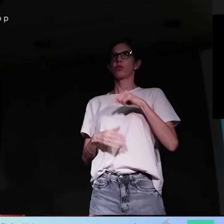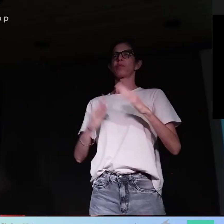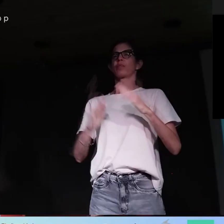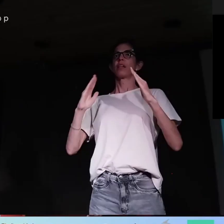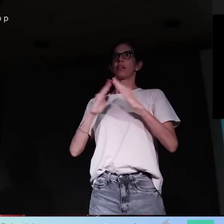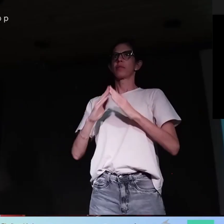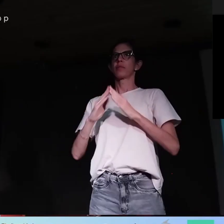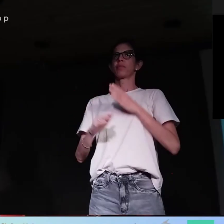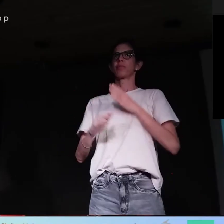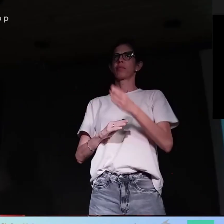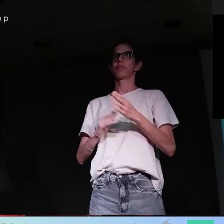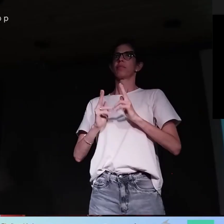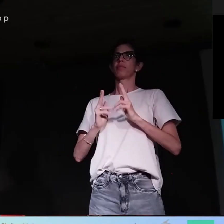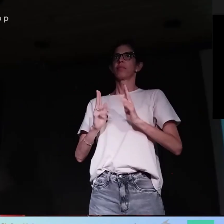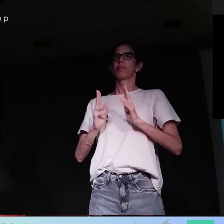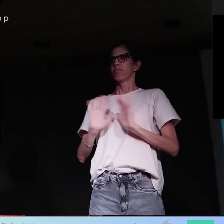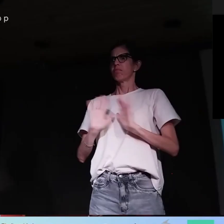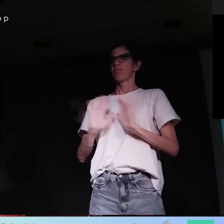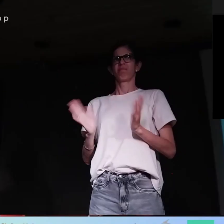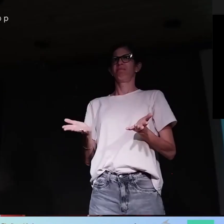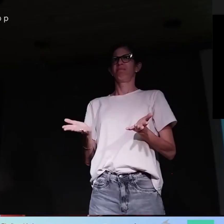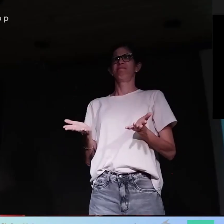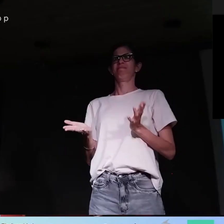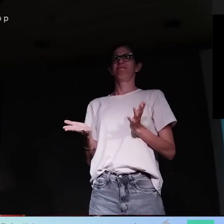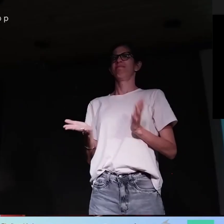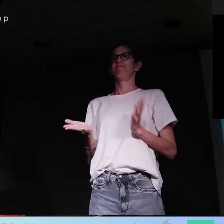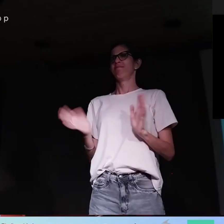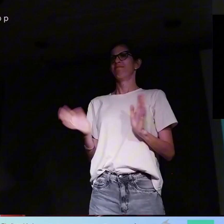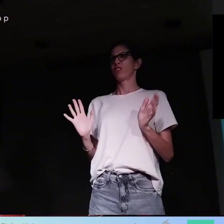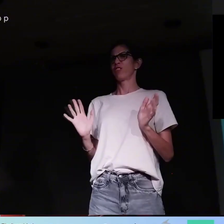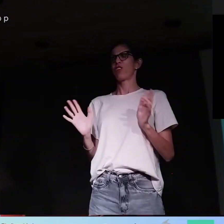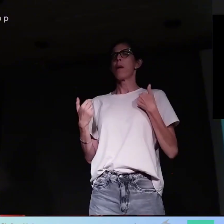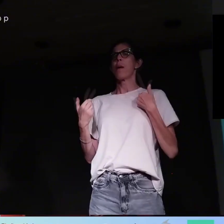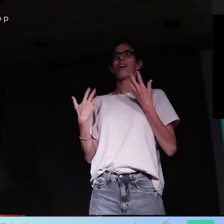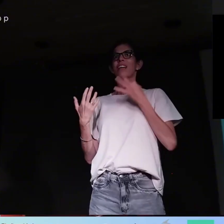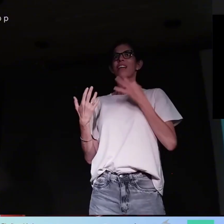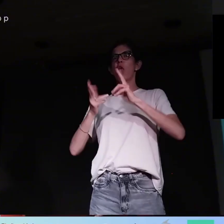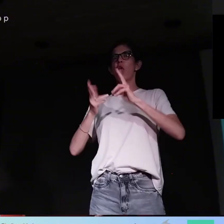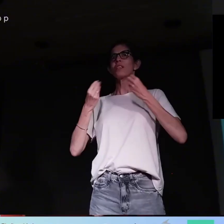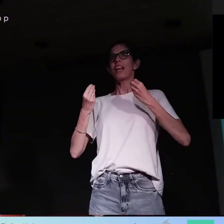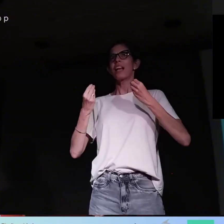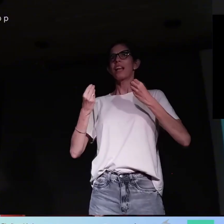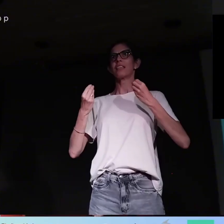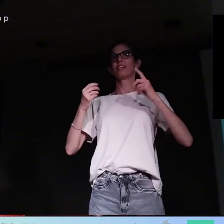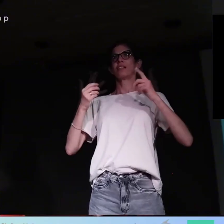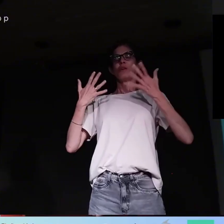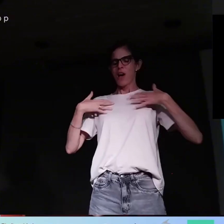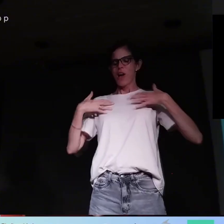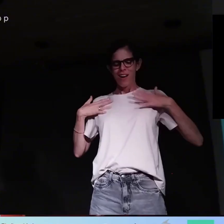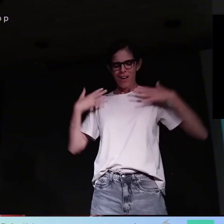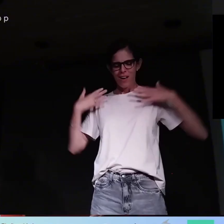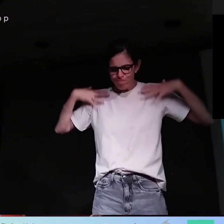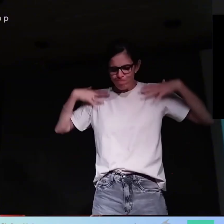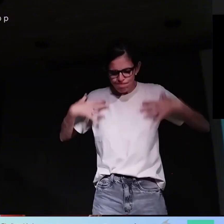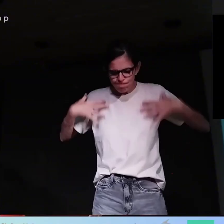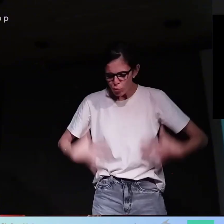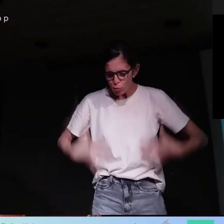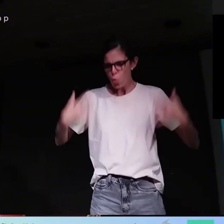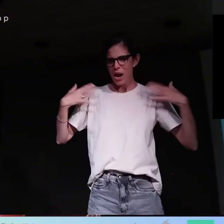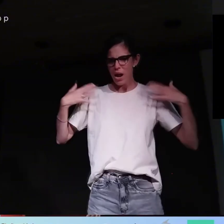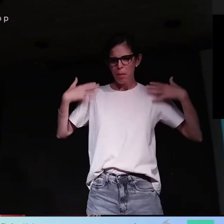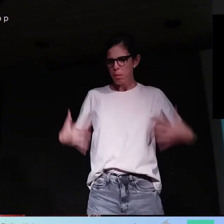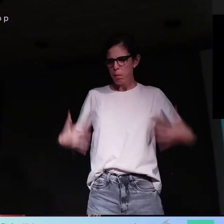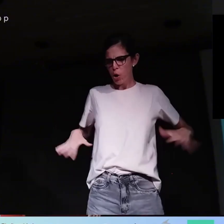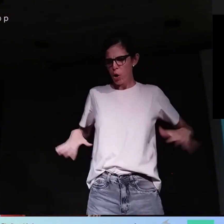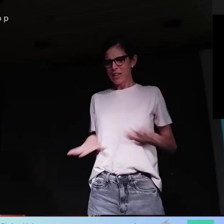cual. como casa o así este tipo de señas y le falta movilidad, los rasgos no manuales, toda